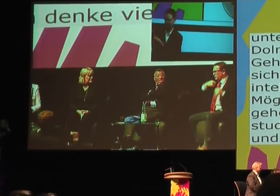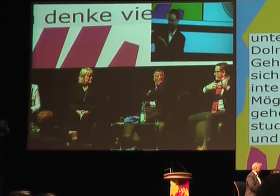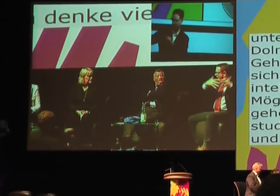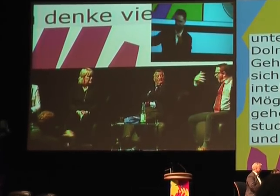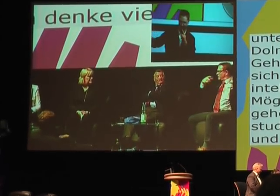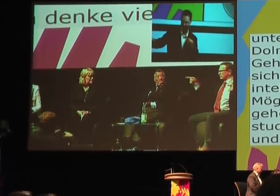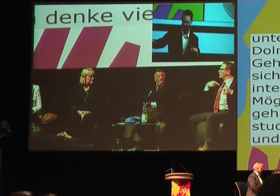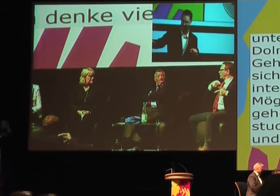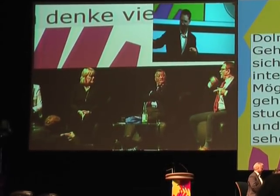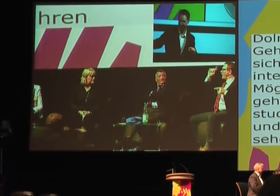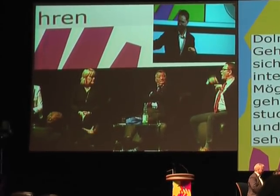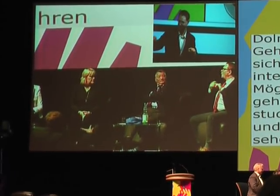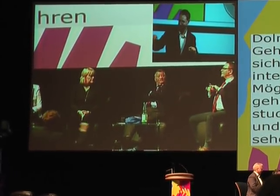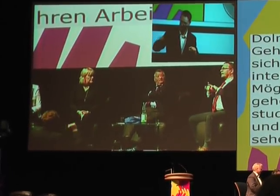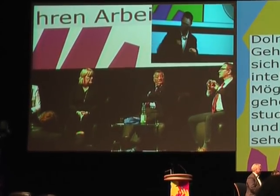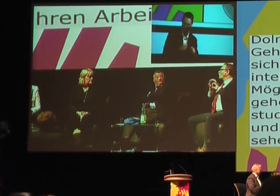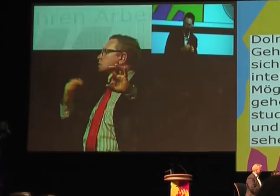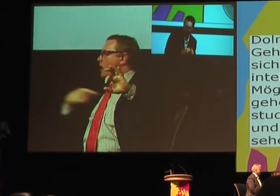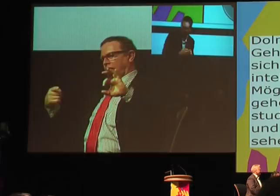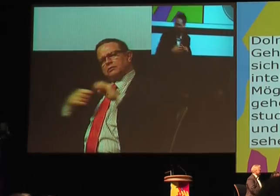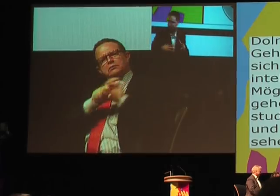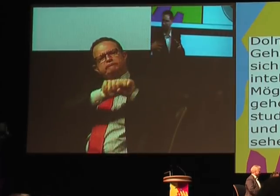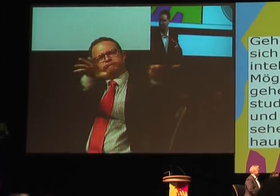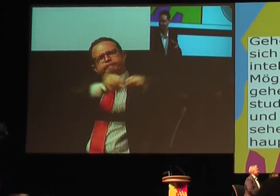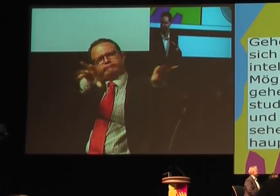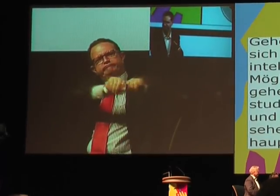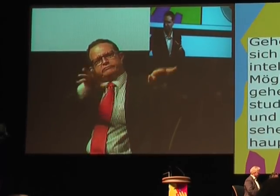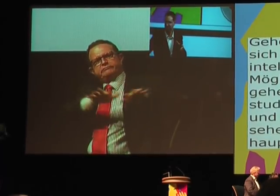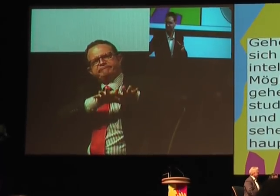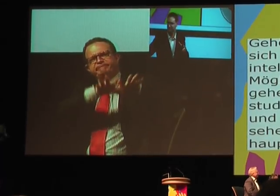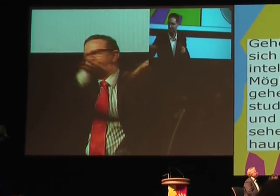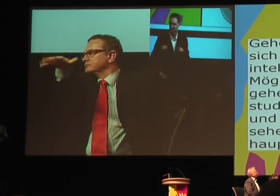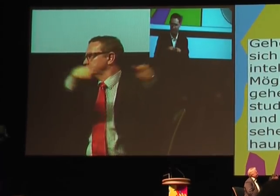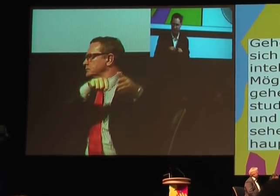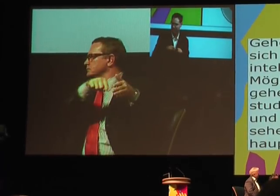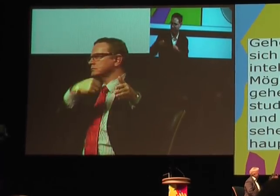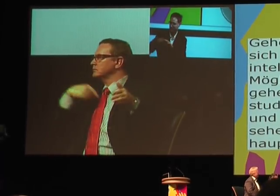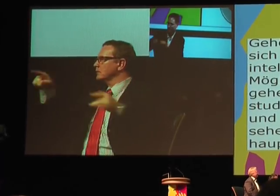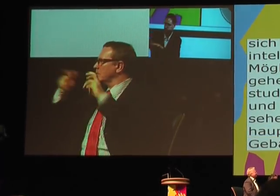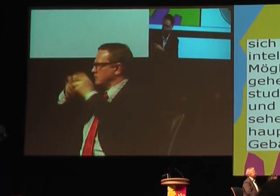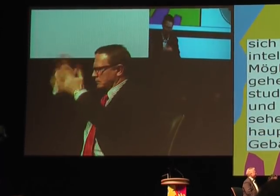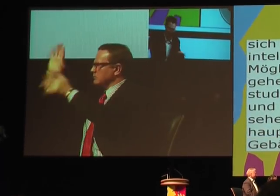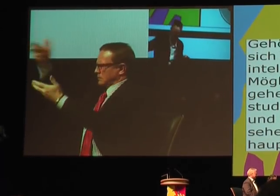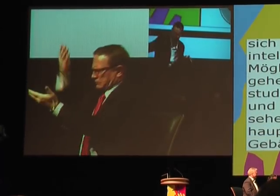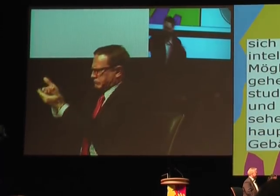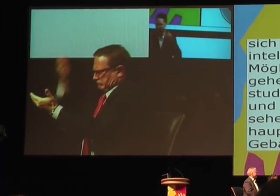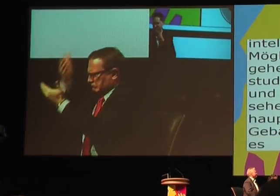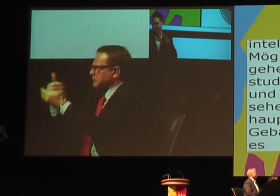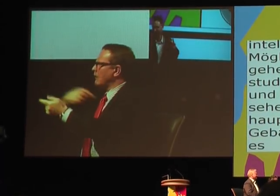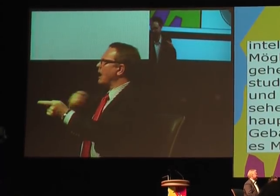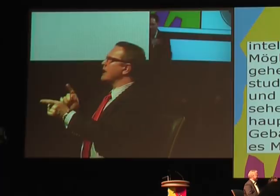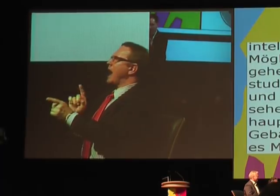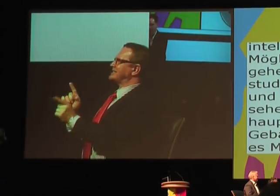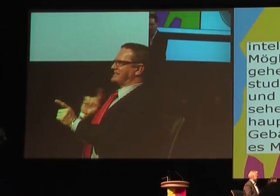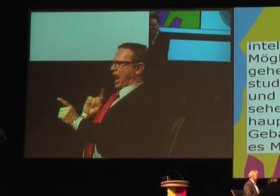hauptsächlich im Bereich Gebärdensprachforschung. Also es gibt die Mittel für die Gebärdensprachforschung. Es gibt viele, die in dem Bereich arbeiten. Das wird immer